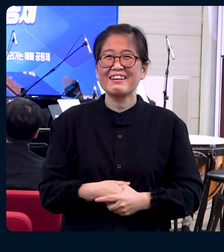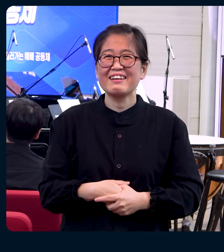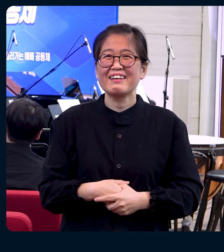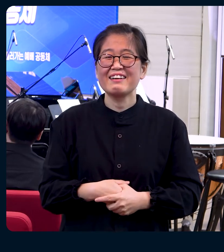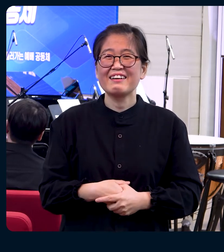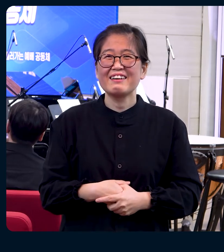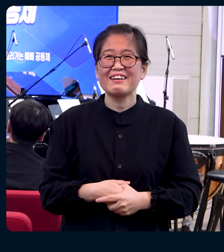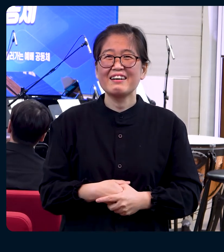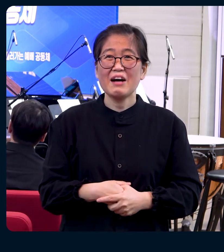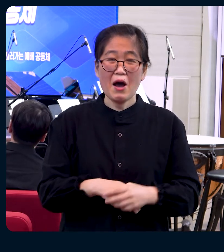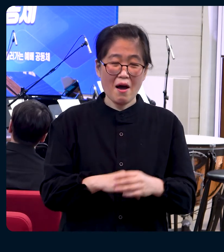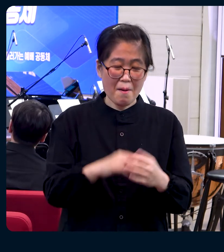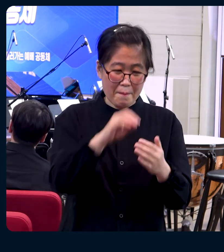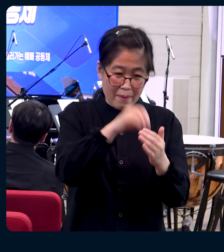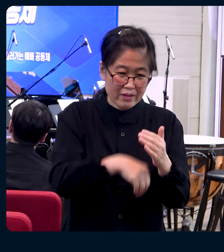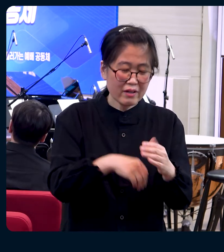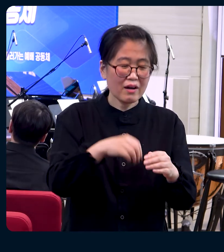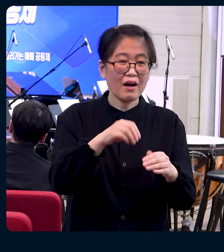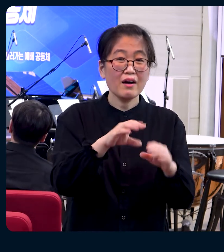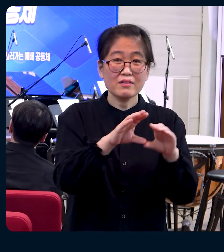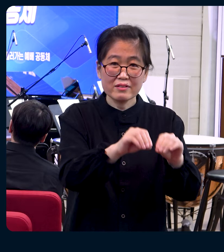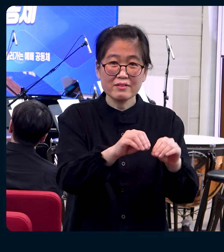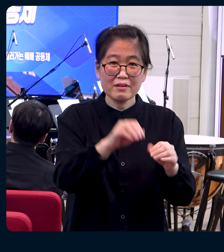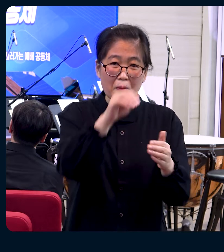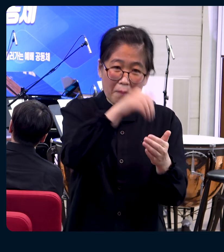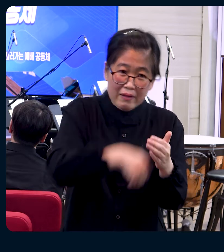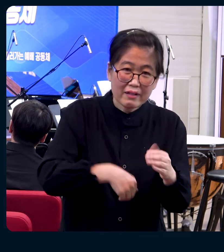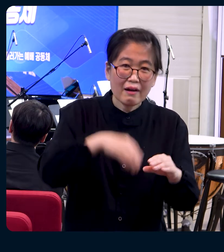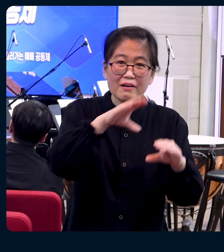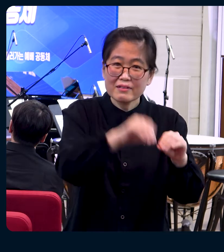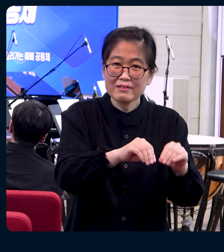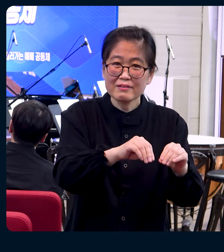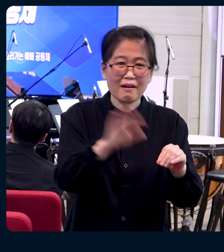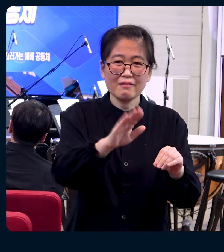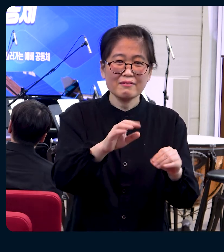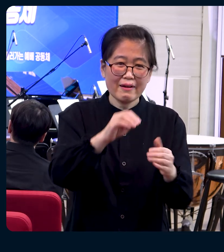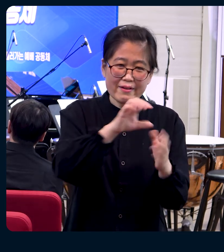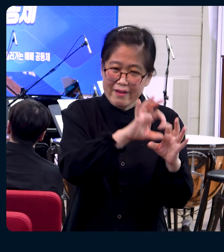물이 나올 때까지 파는 거예요. 파다 그만두고 파다 그만두고.